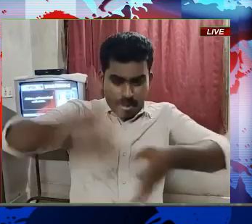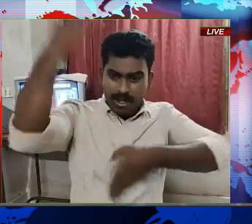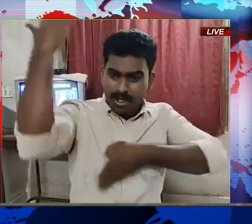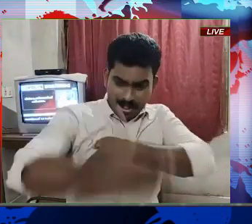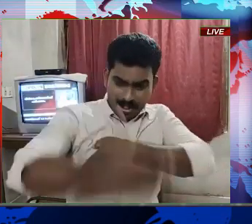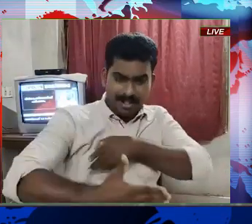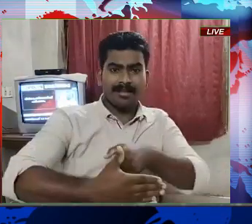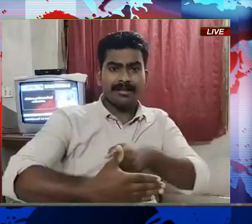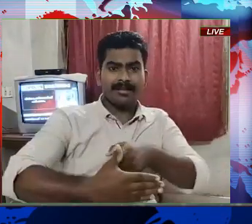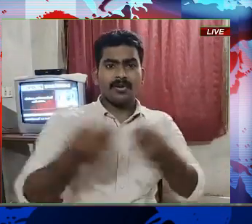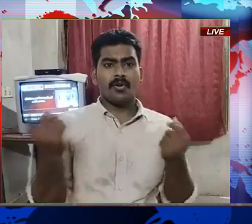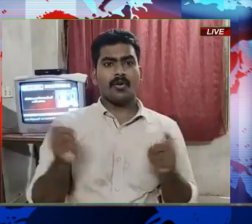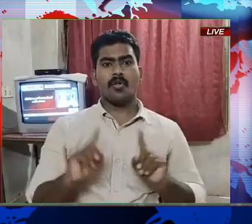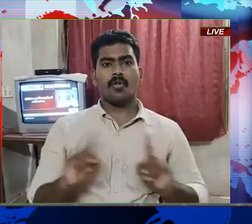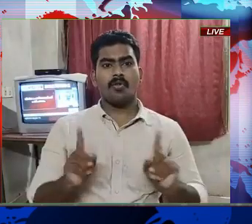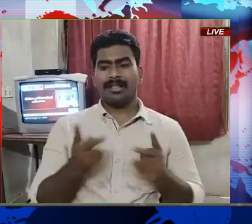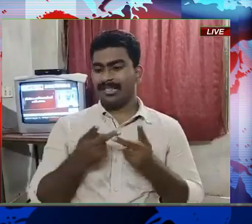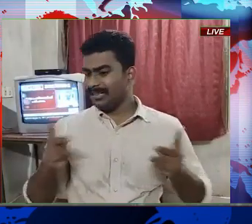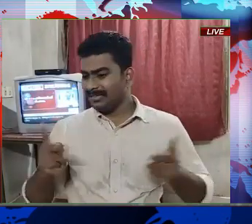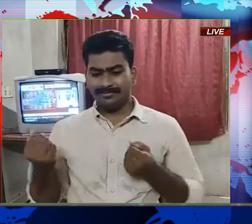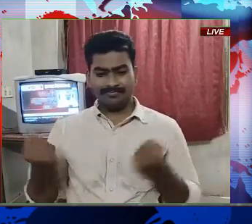എപ്പിഡമിക് ആക്ട് പ്രകാരമുള്ള